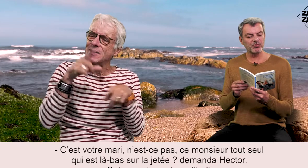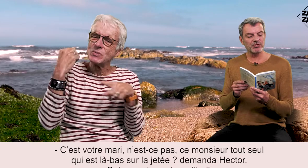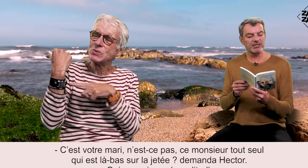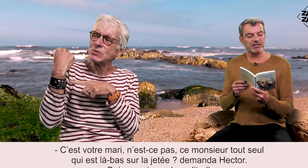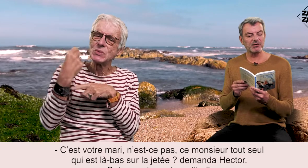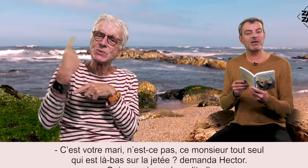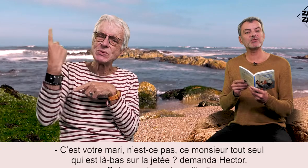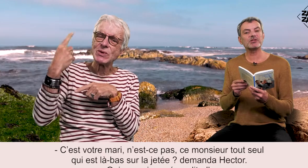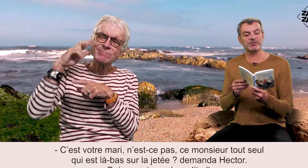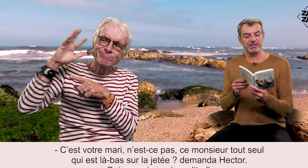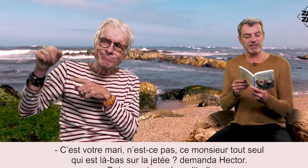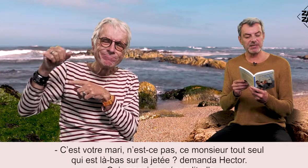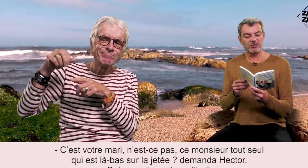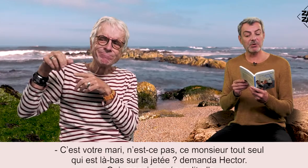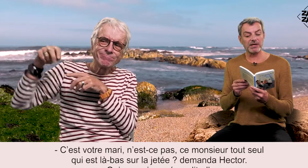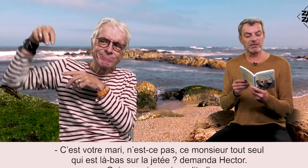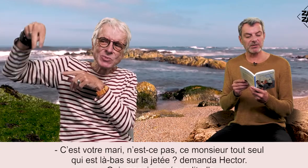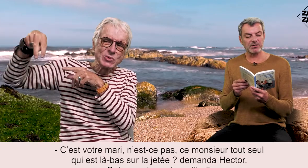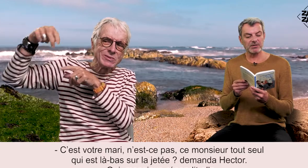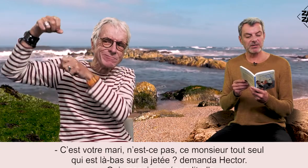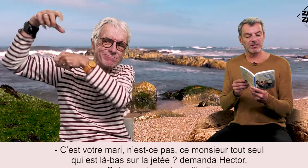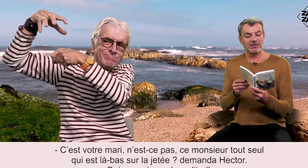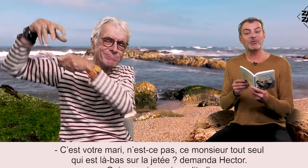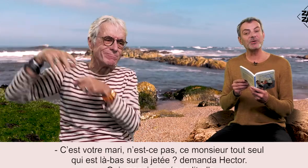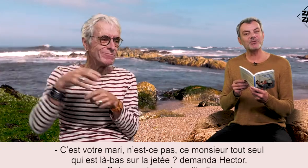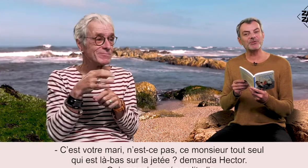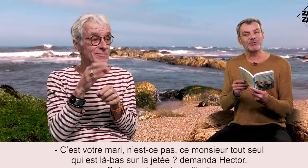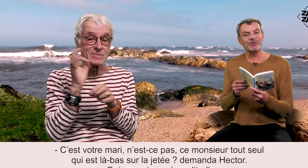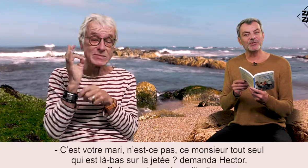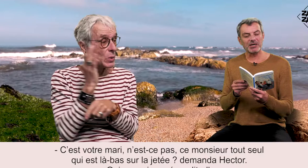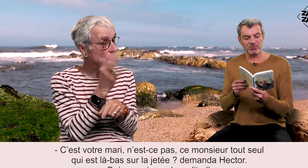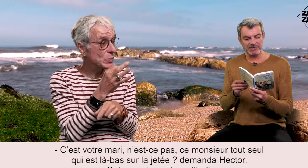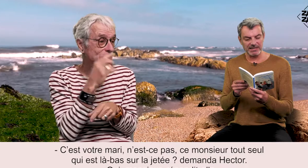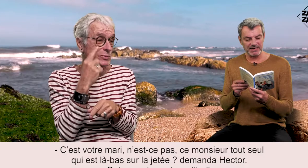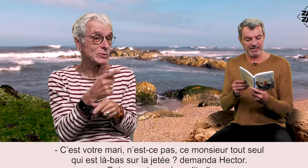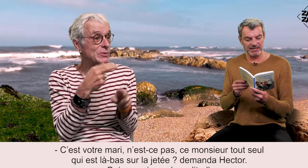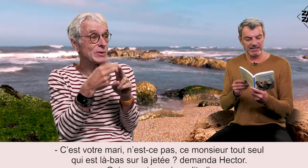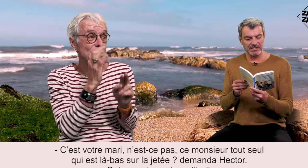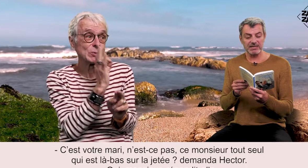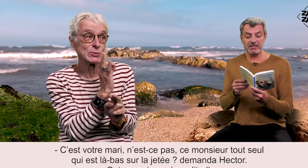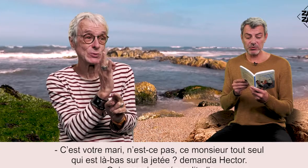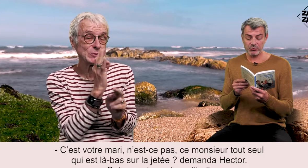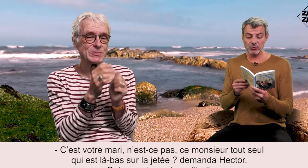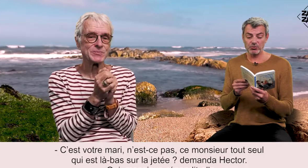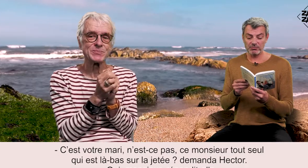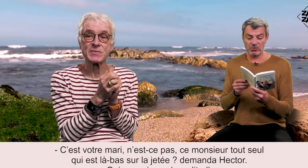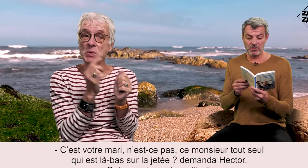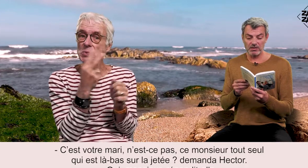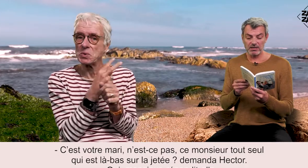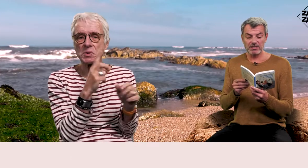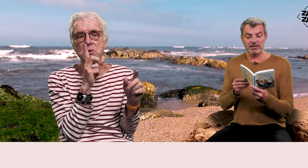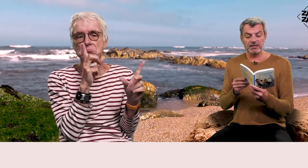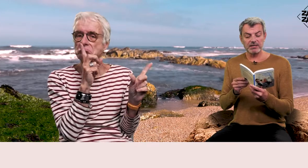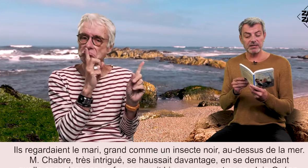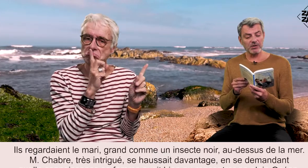monsieur tout seul qui est là-bas sur la jetée ? » demanda Hector. « Oui, monsieur, » répondit-elle. Et ils se tuent de nouveau.